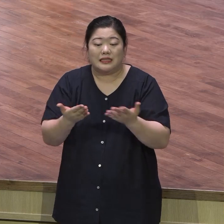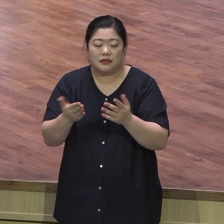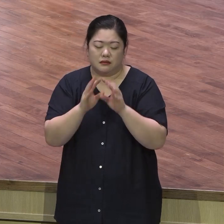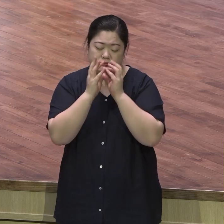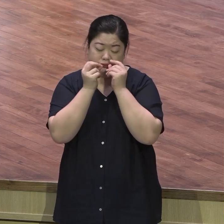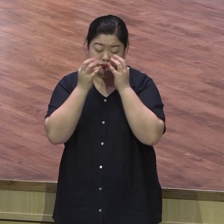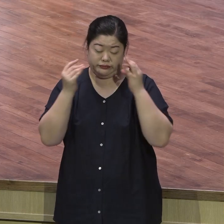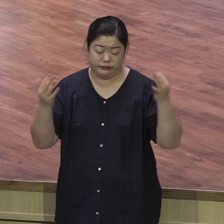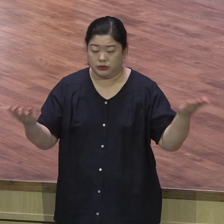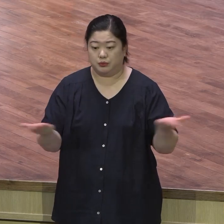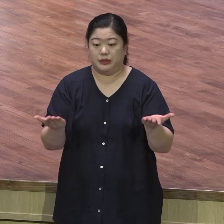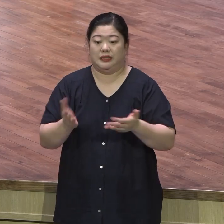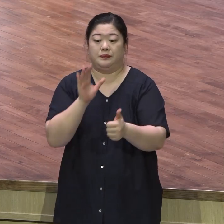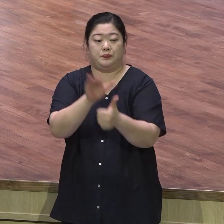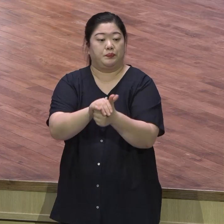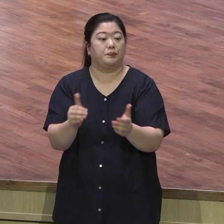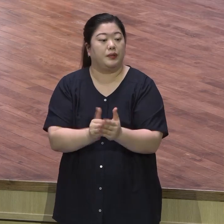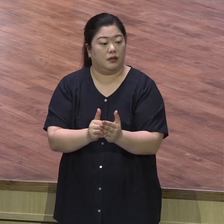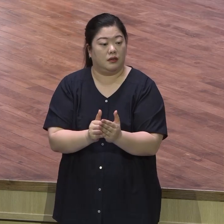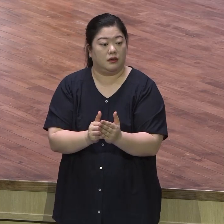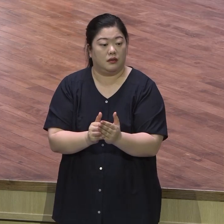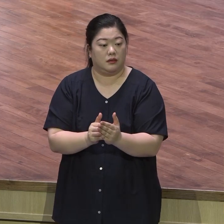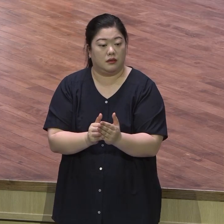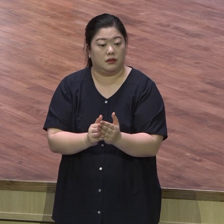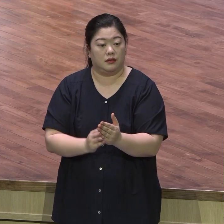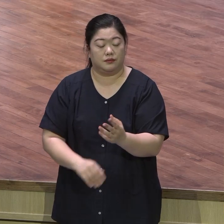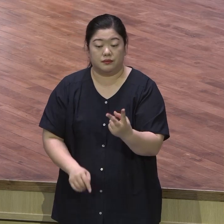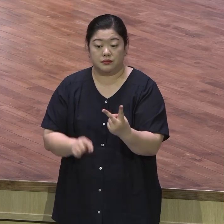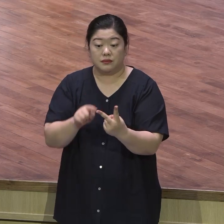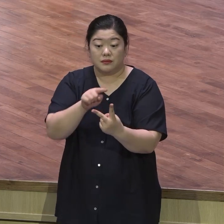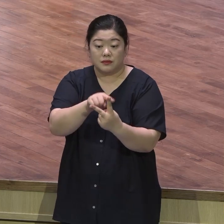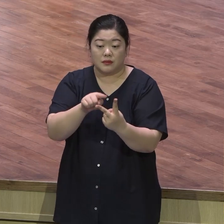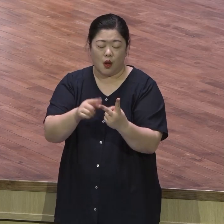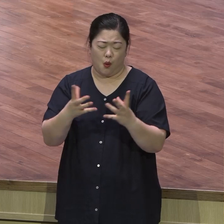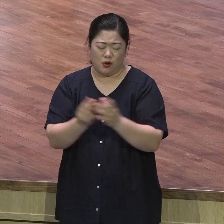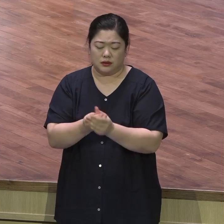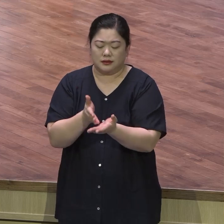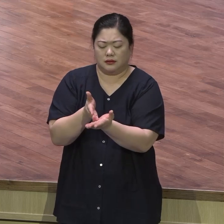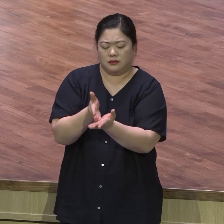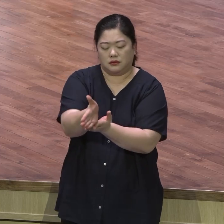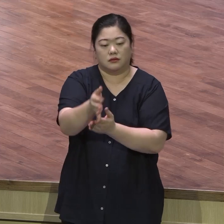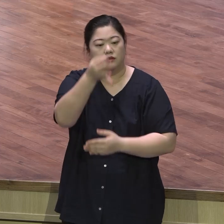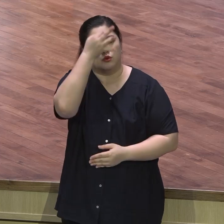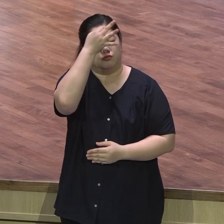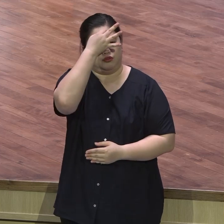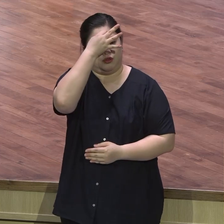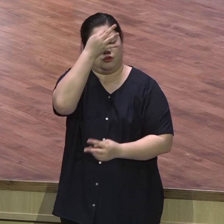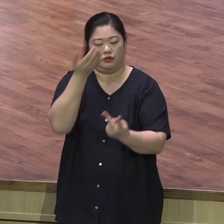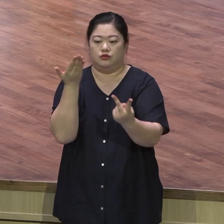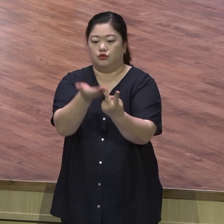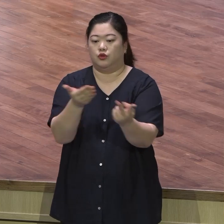한마디로 이들에게 무슨 말입니까? 탁월한 전문성을 주신 하나님이 직접